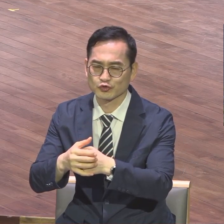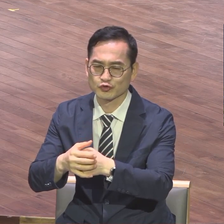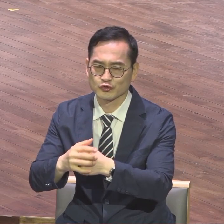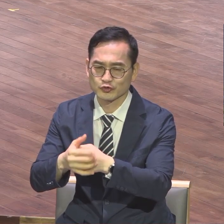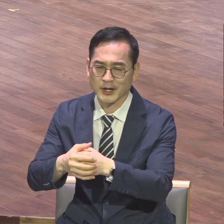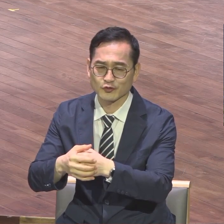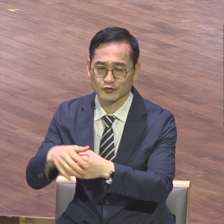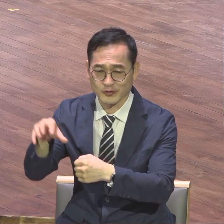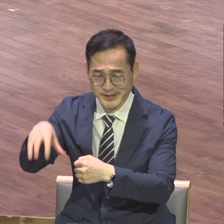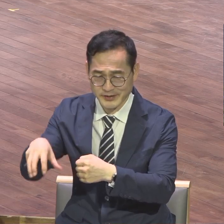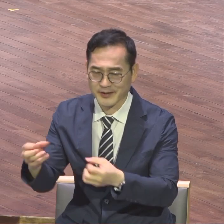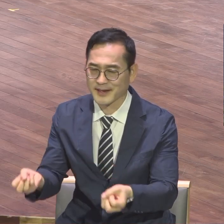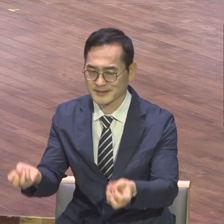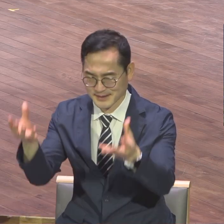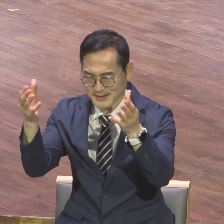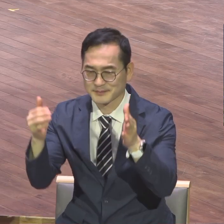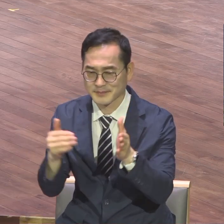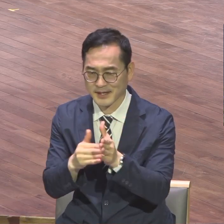엑스코에서 진행이 되었습니다.